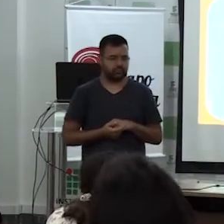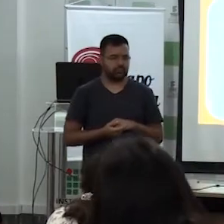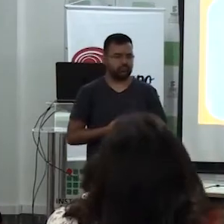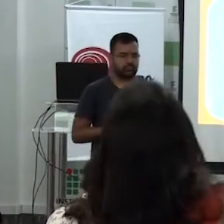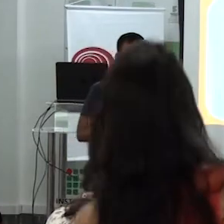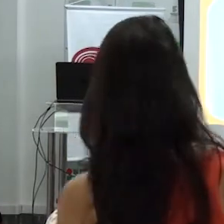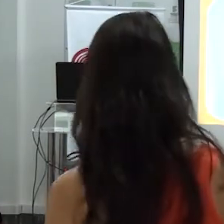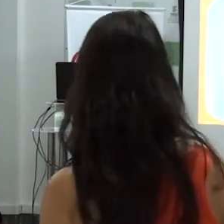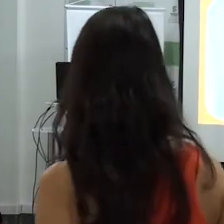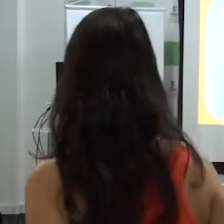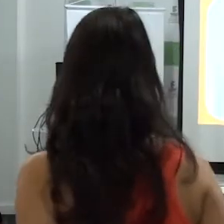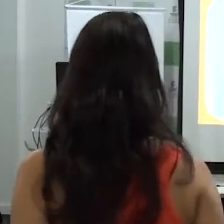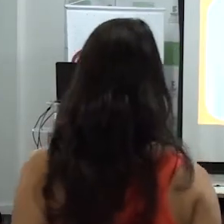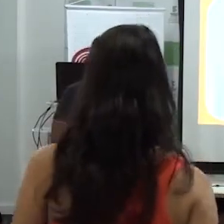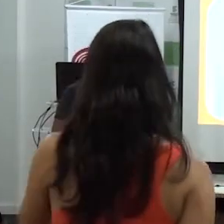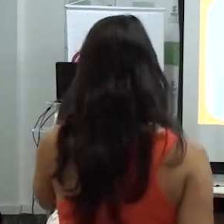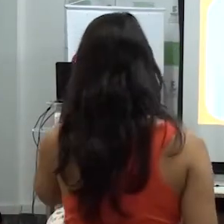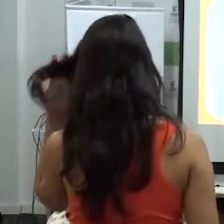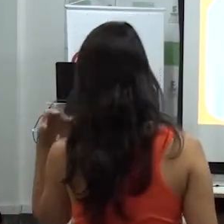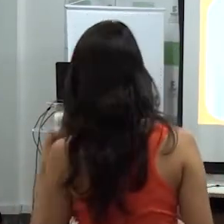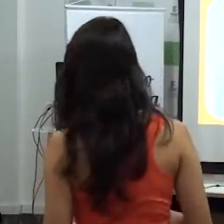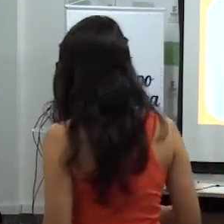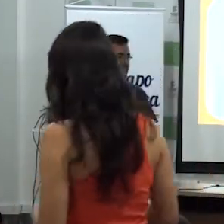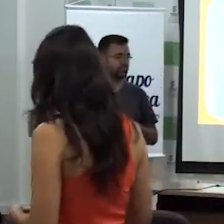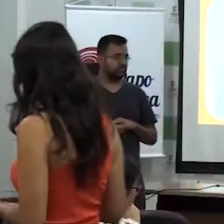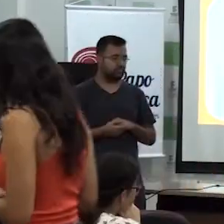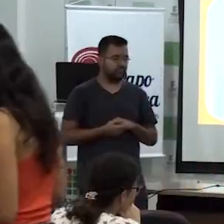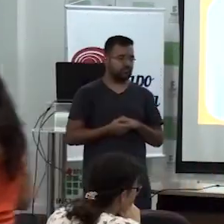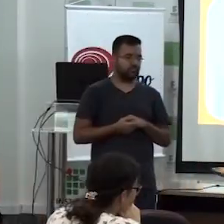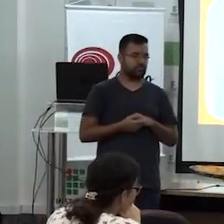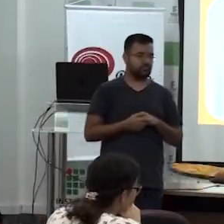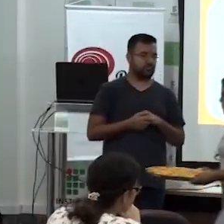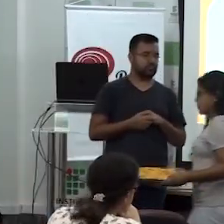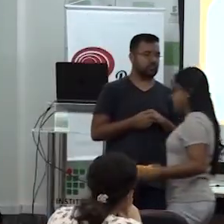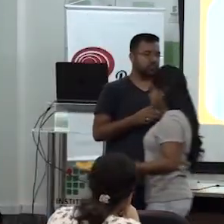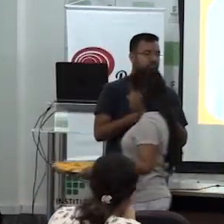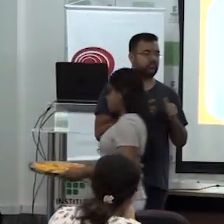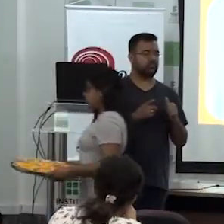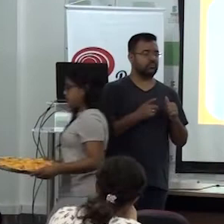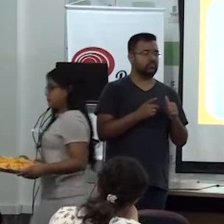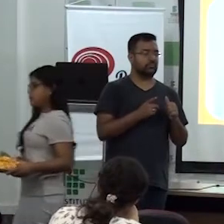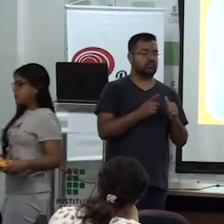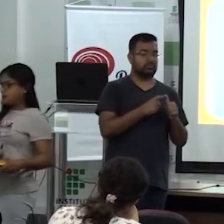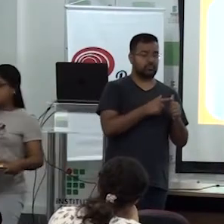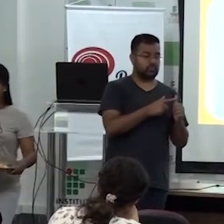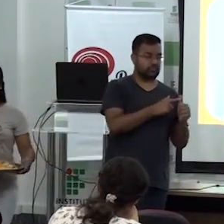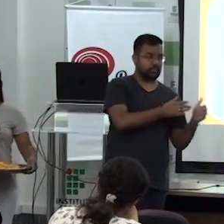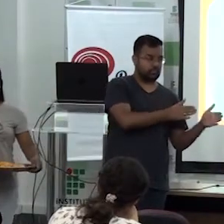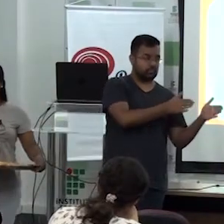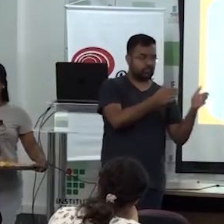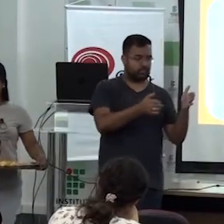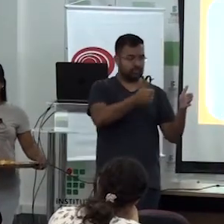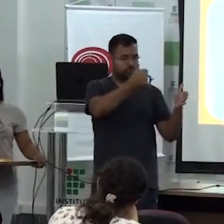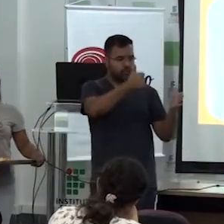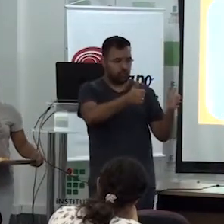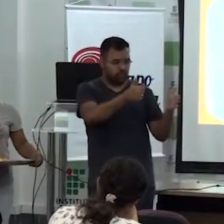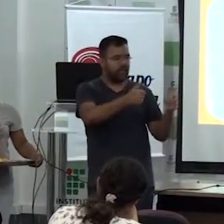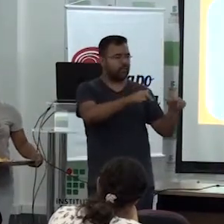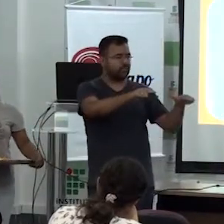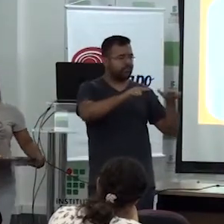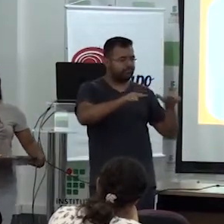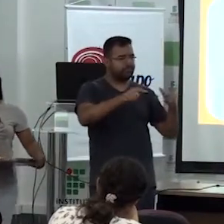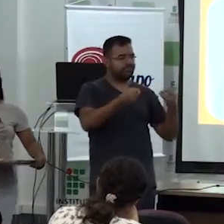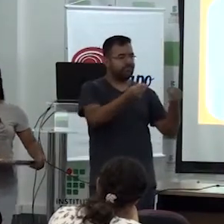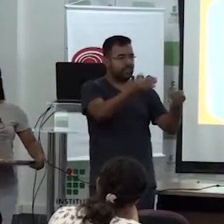Bom, então, na primeira parte, né, da concessão das menções honrosas, nós destacamos aqueles que colaboraram para a produção